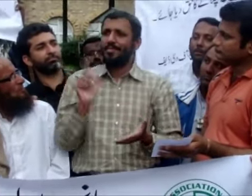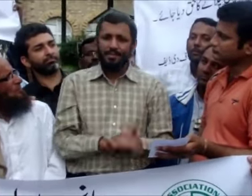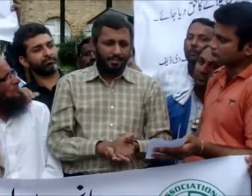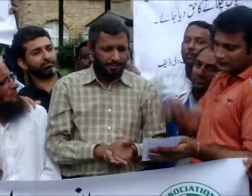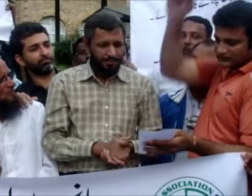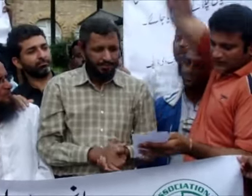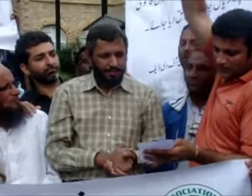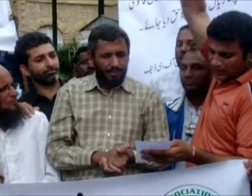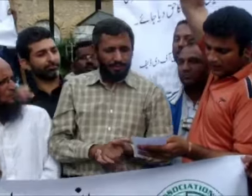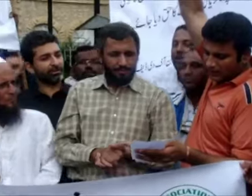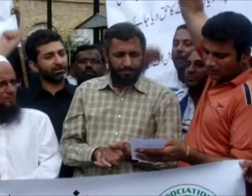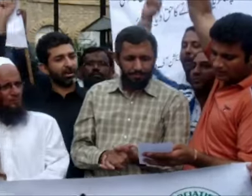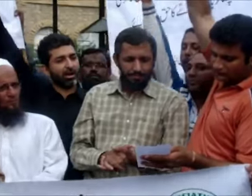पर कहा था